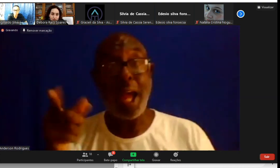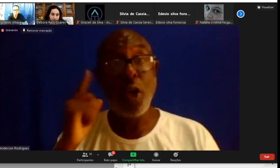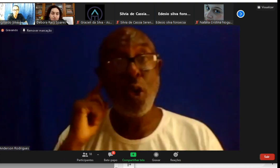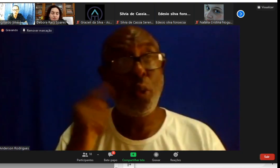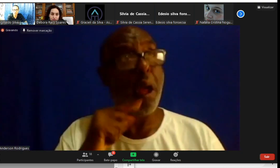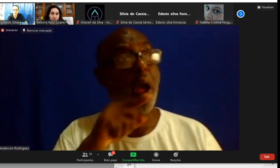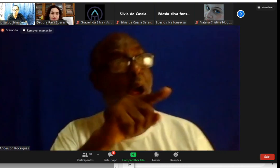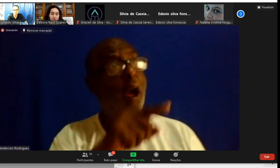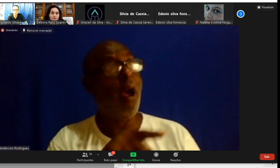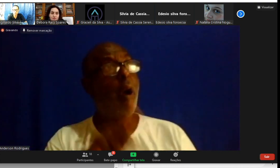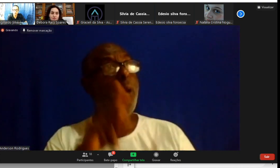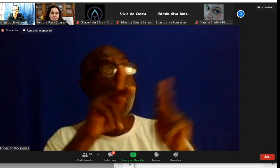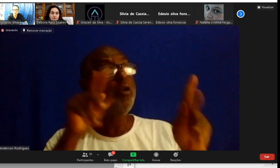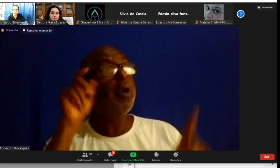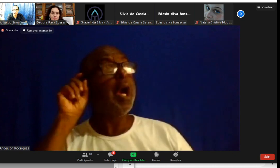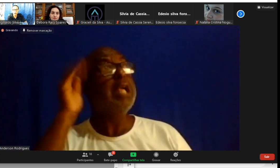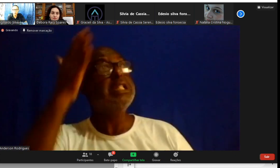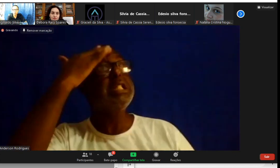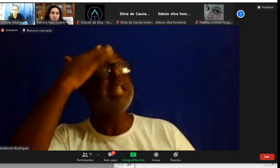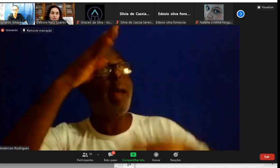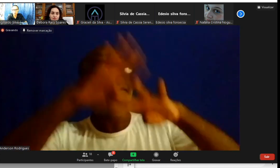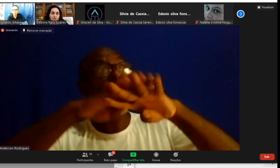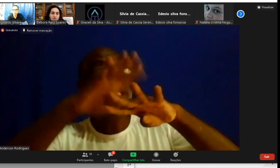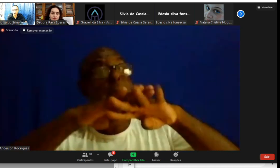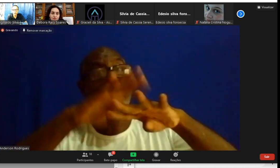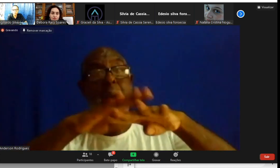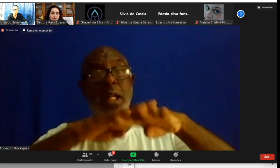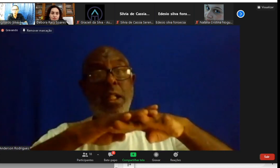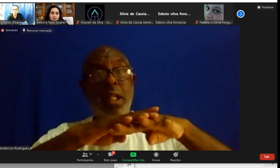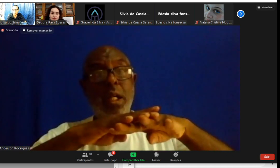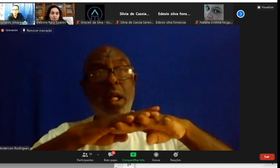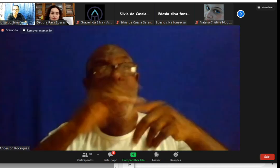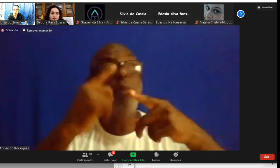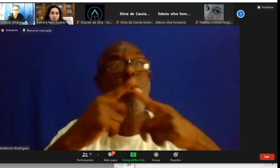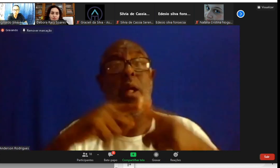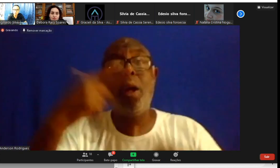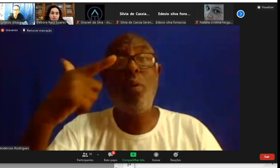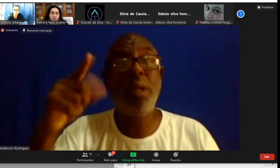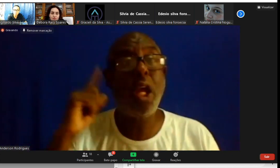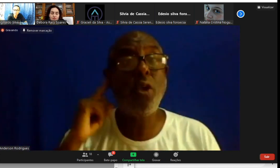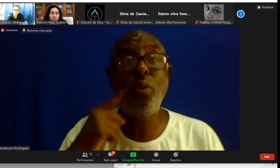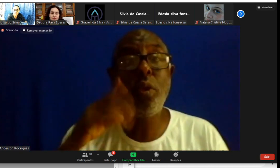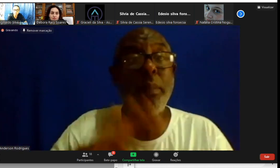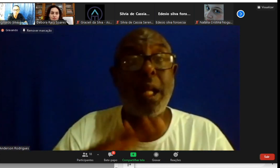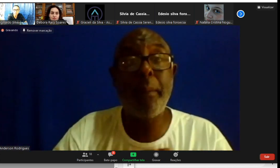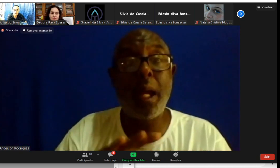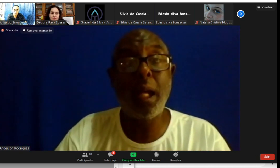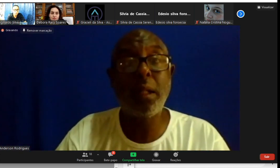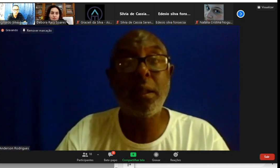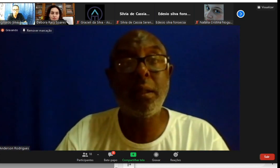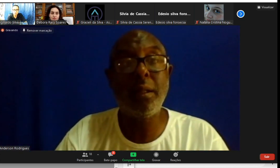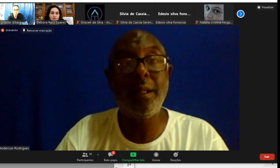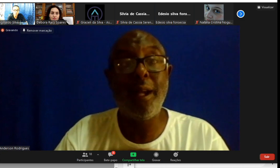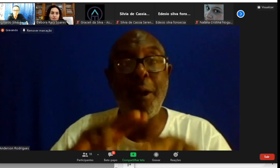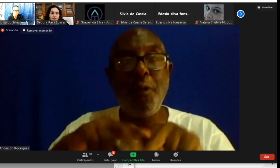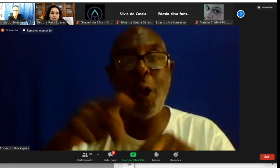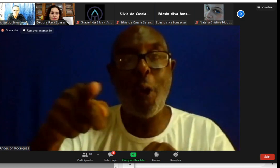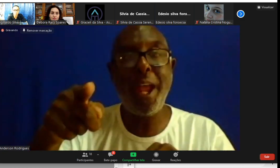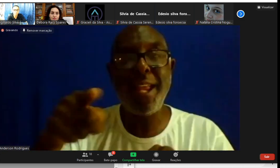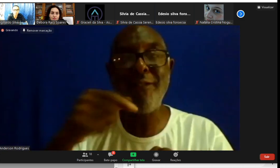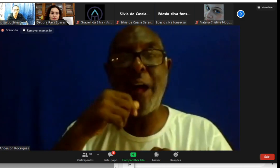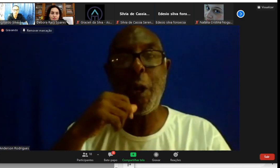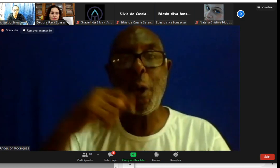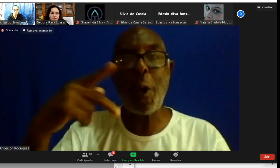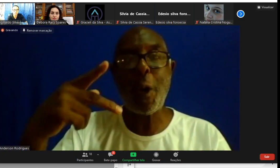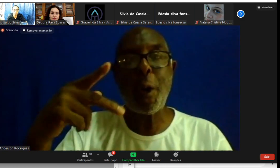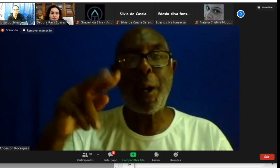passa para mim, eu faço as edições. E o surdo, puxa, o Anderson sabe matemática. Não tem surdo que sabe